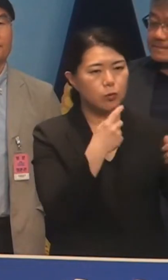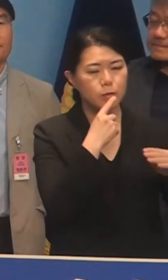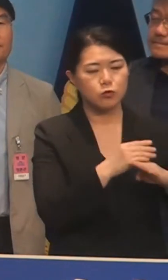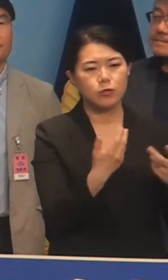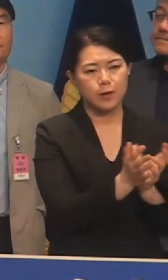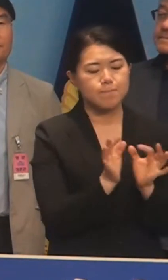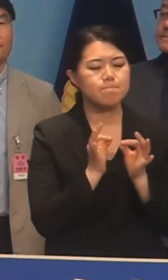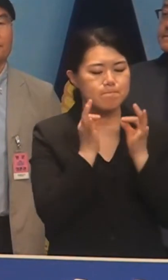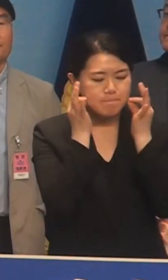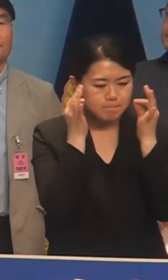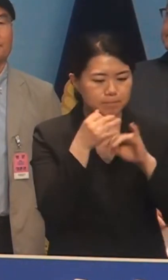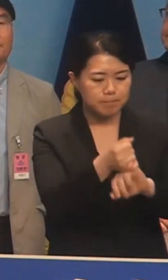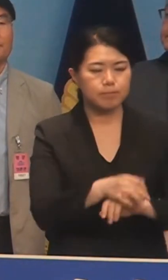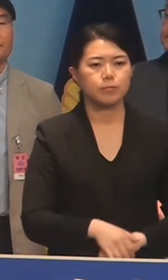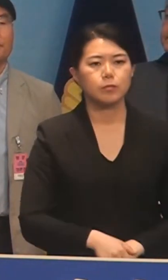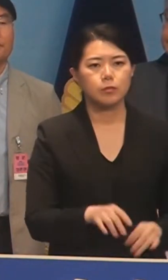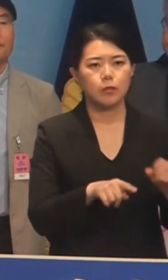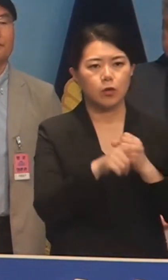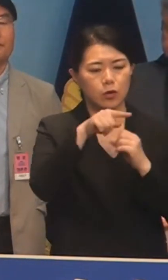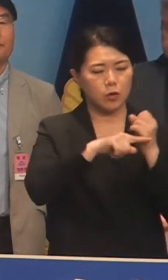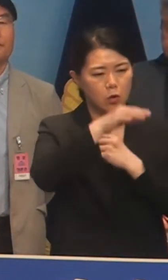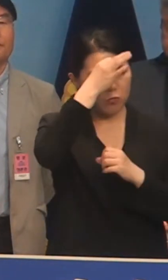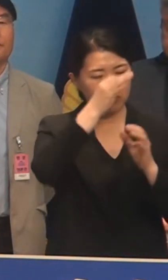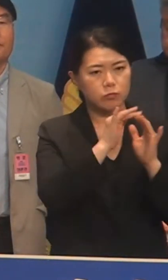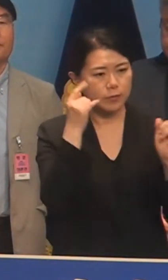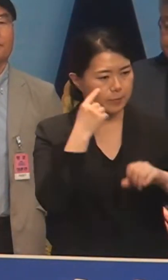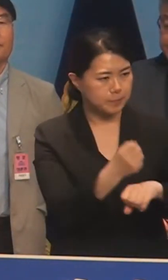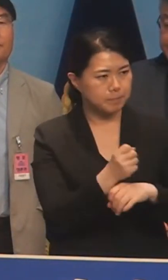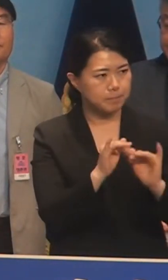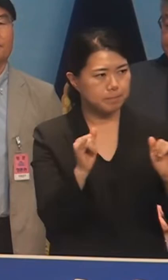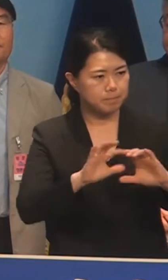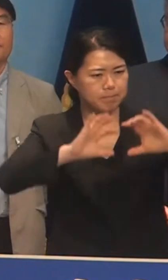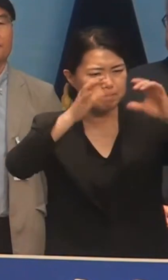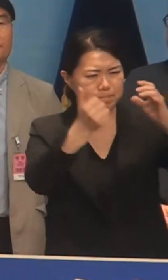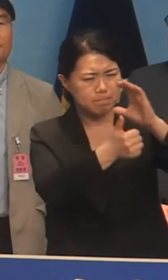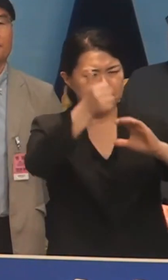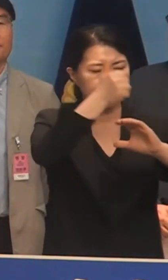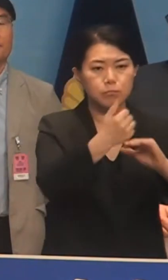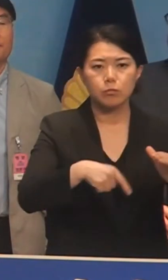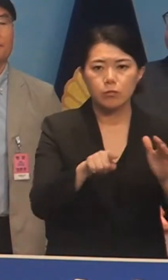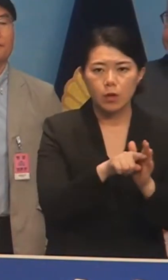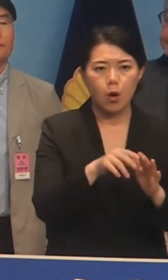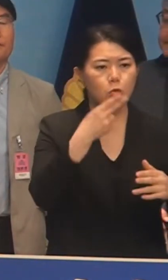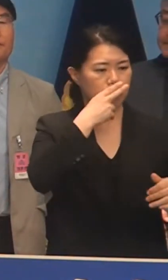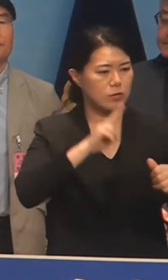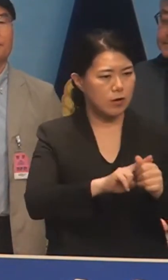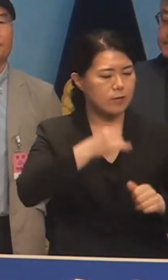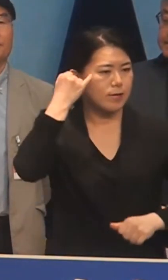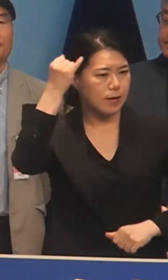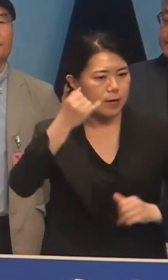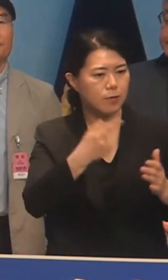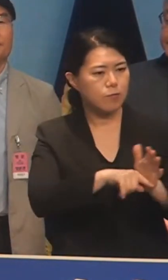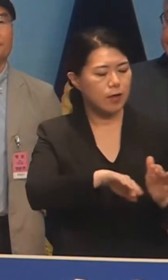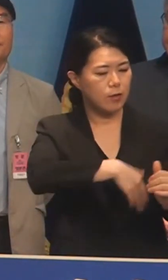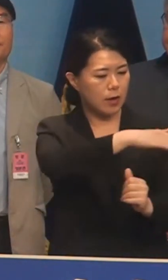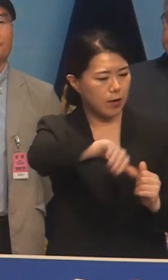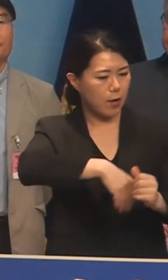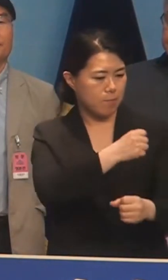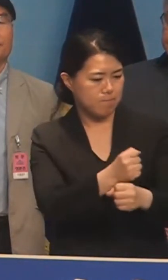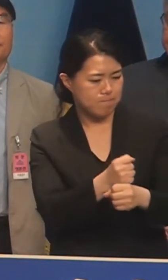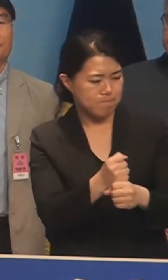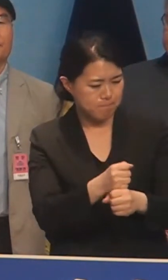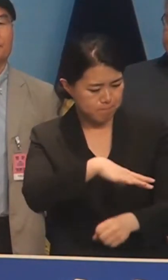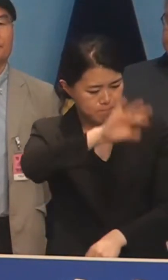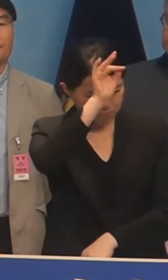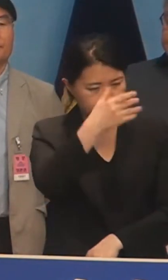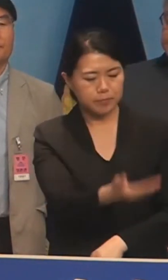최선을 다하겠습니다. 연구자들이 세계적 성과를 창출하기 위해서는 도전적, 창의적 연구를 추진할 수 있는 환경이